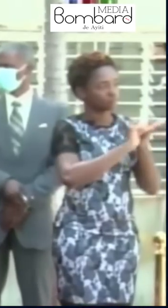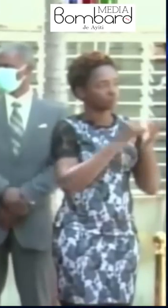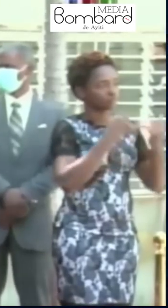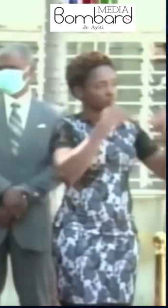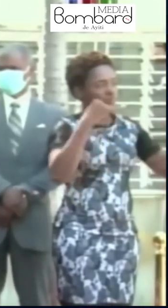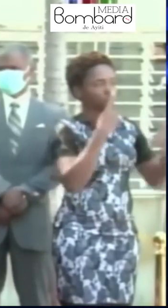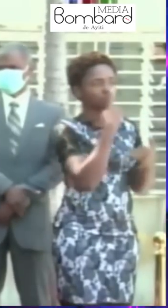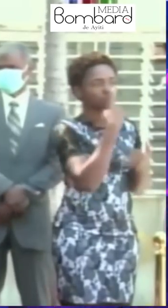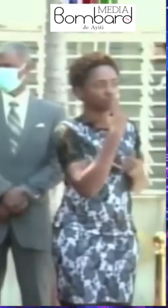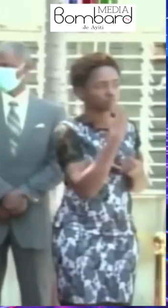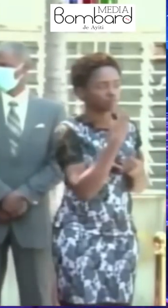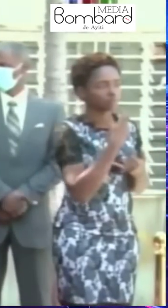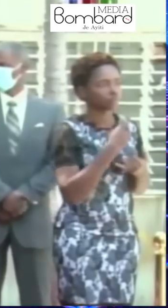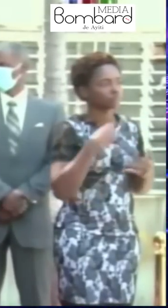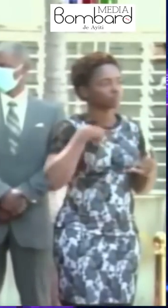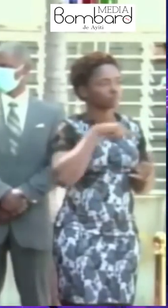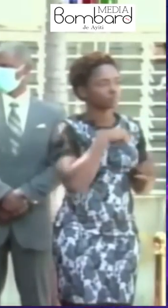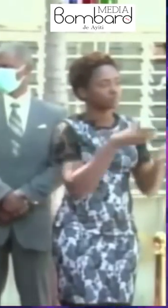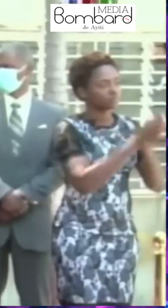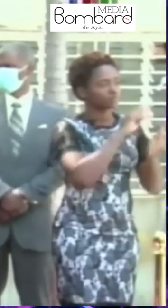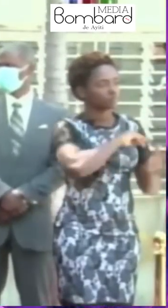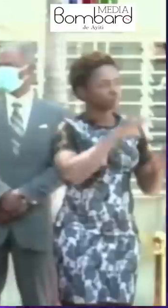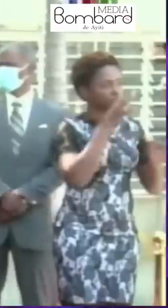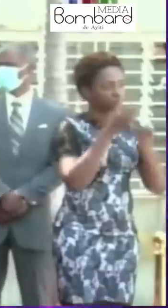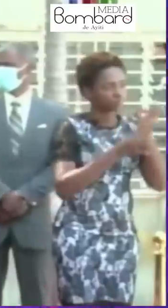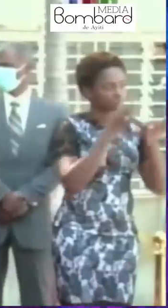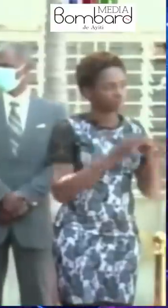ligne téléphone rouge. Nous demandons au ministre de la Justice là,